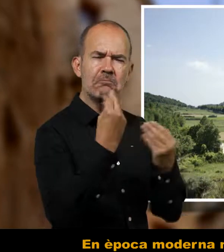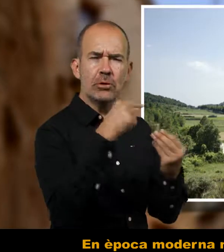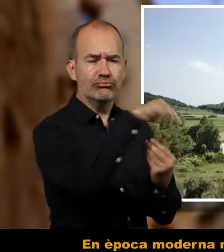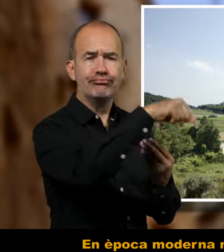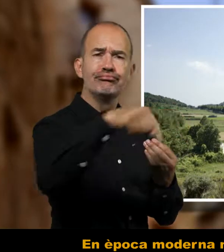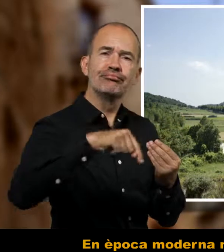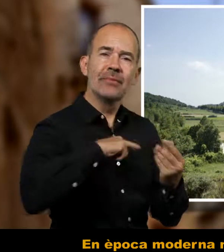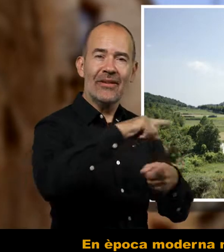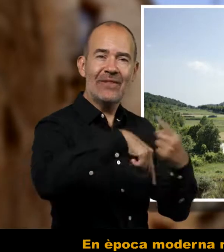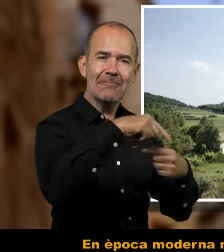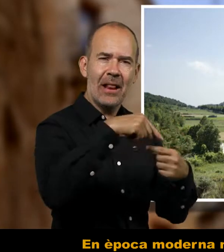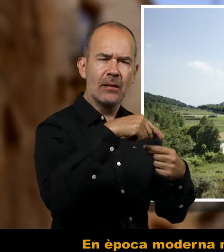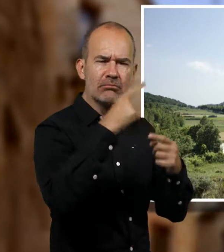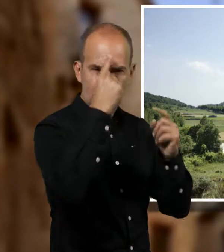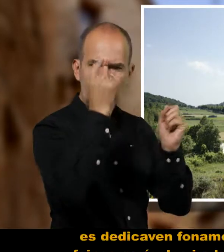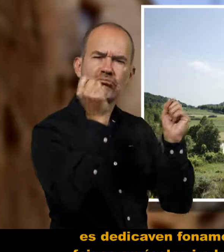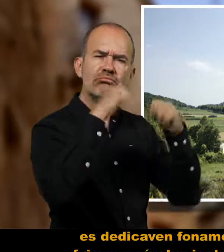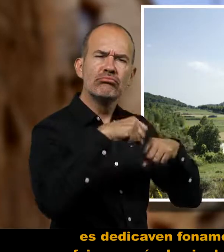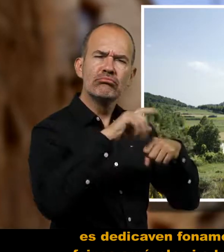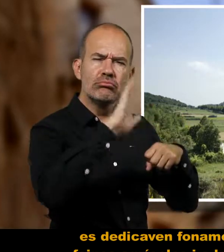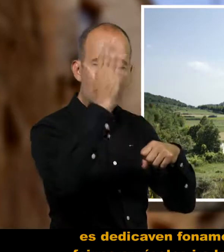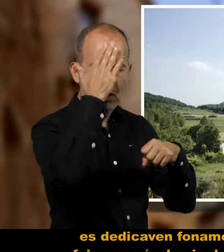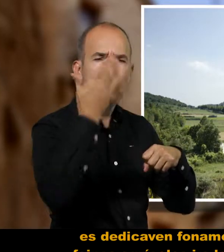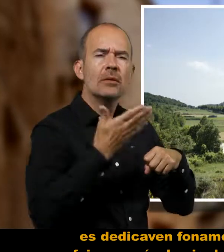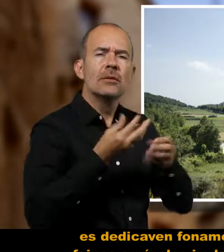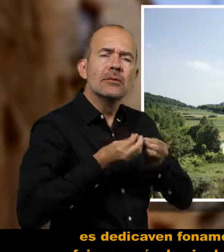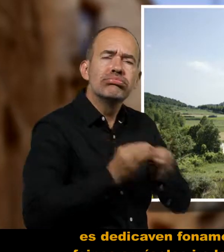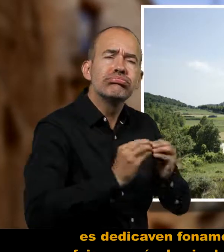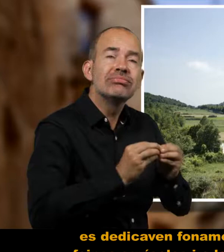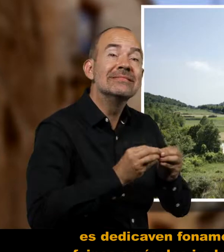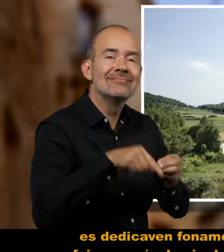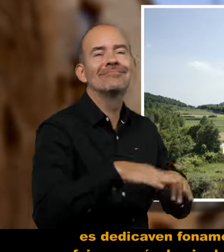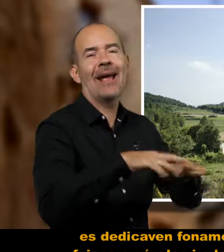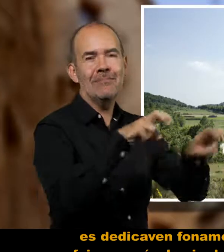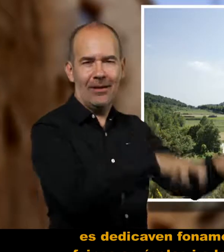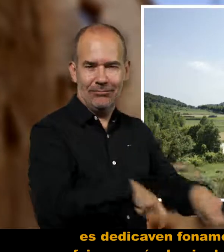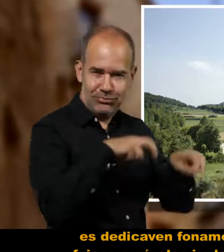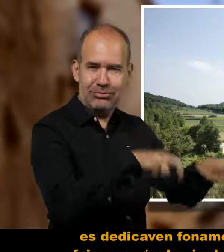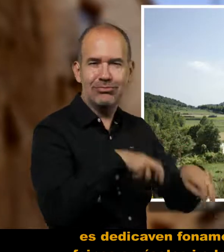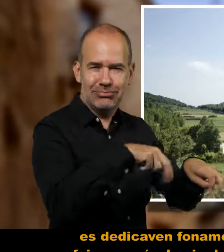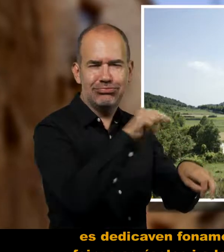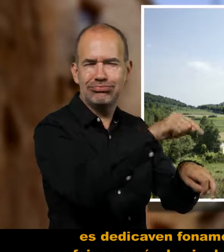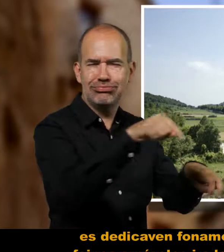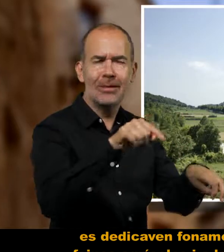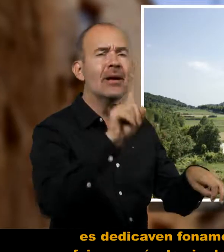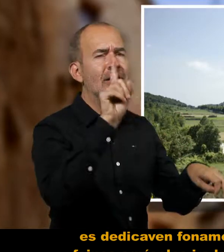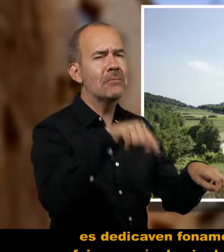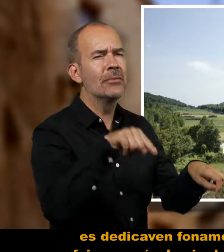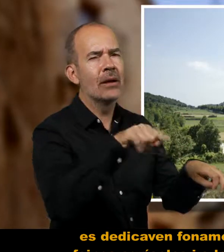En època moderna, moltes famílies es dedicaven fonamentalment a les feines agrícoles i a la cria de